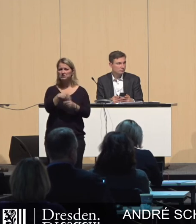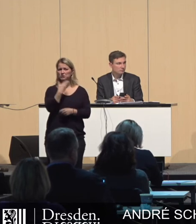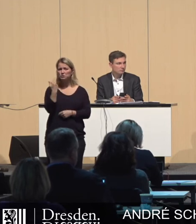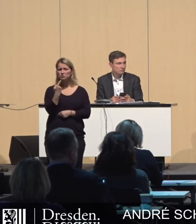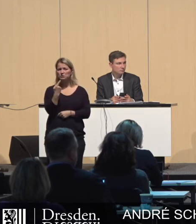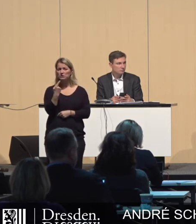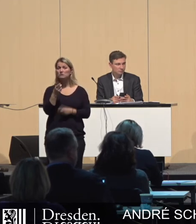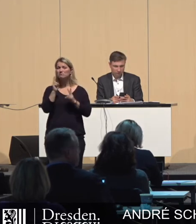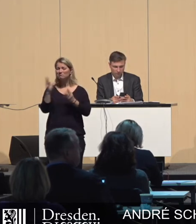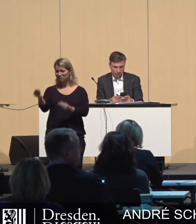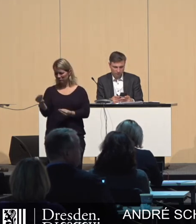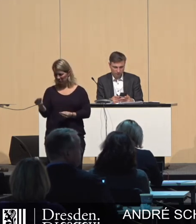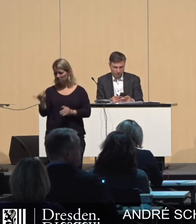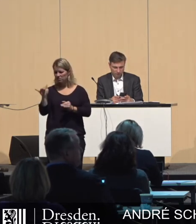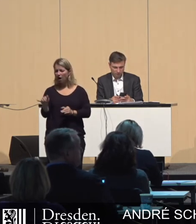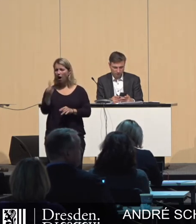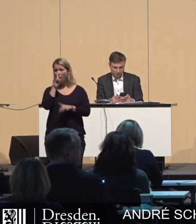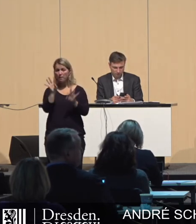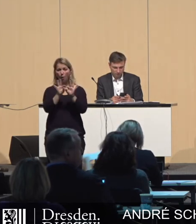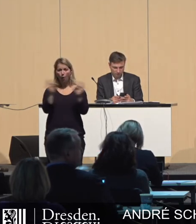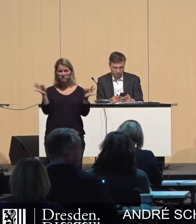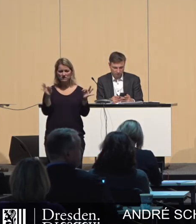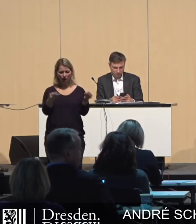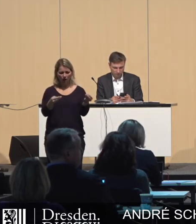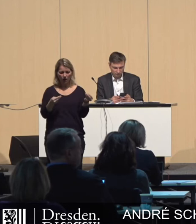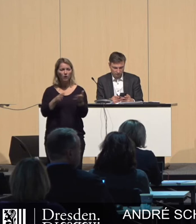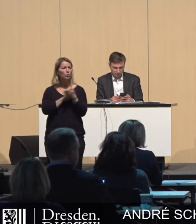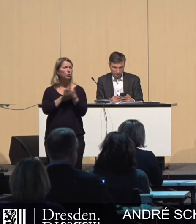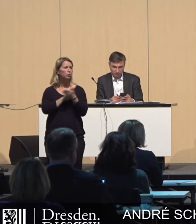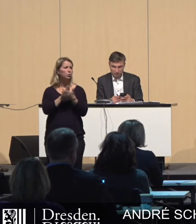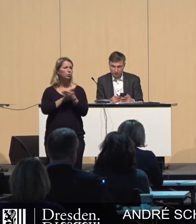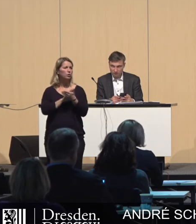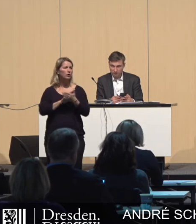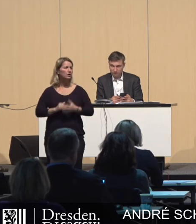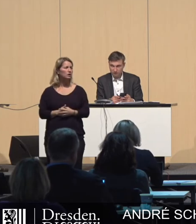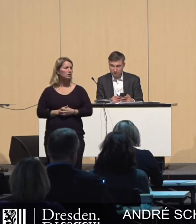zwar praktisch vor, aber offiziell habe ich ihn nie erhalten.